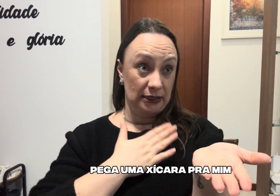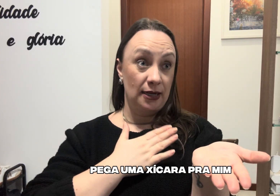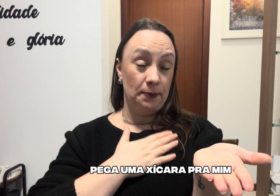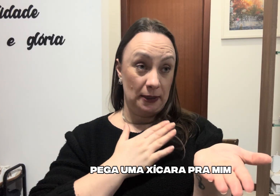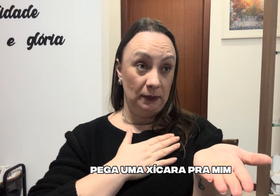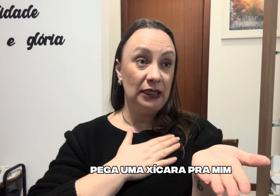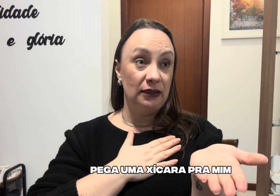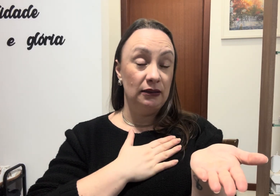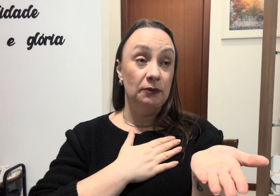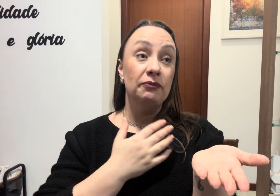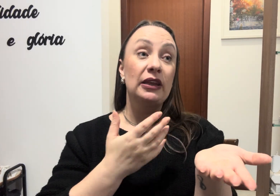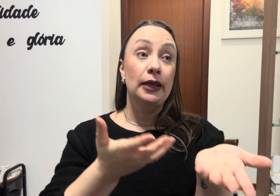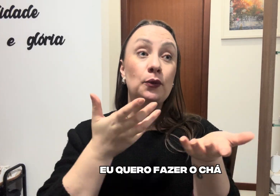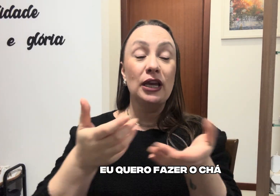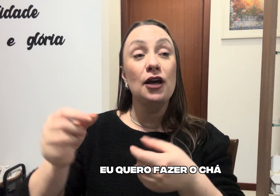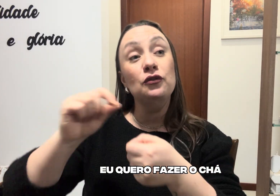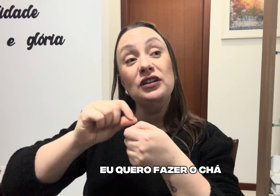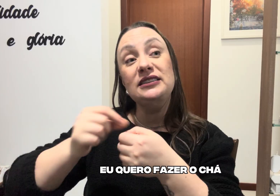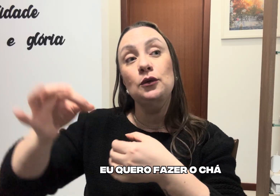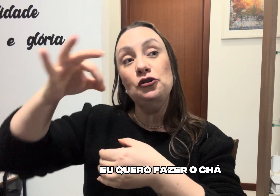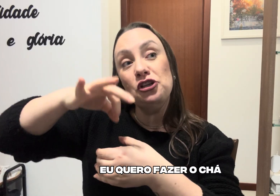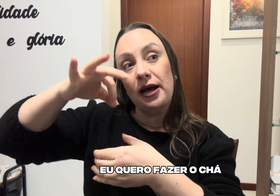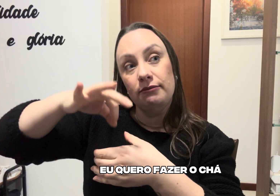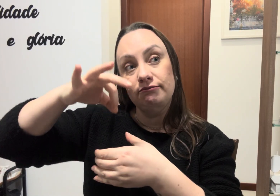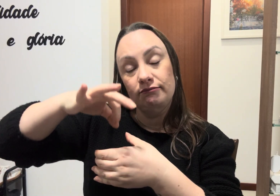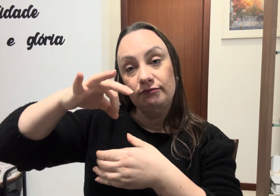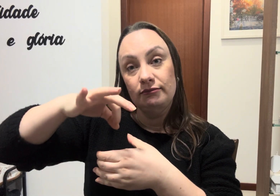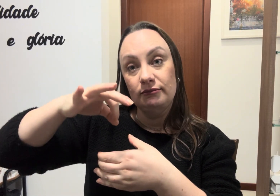para mim, eu quero fazer o chá.